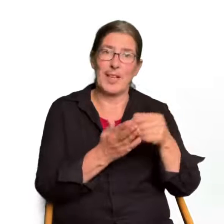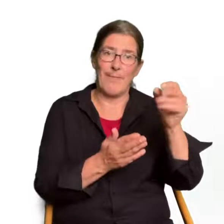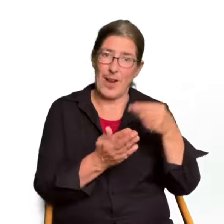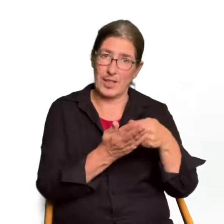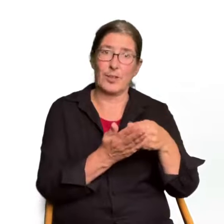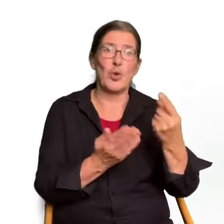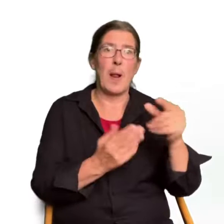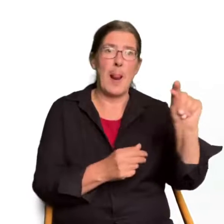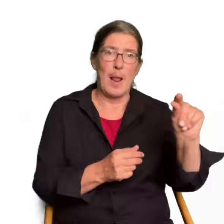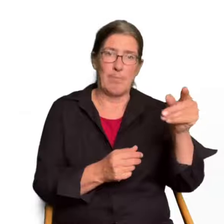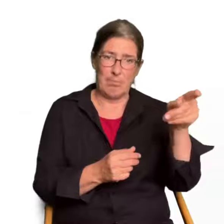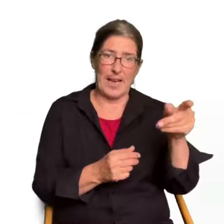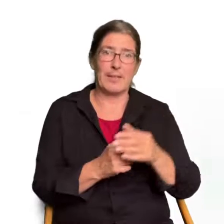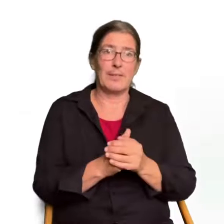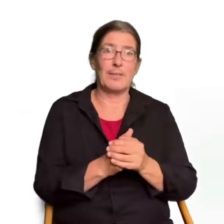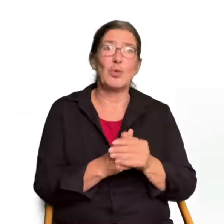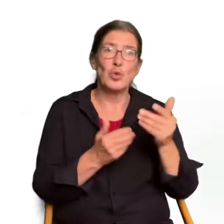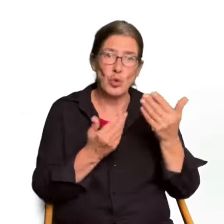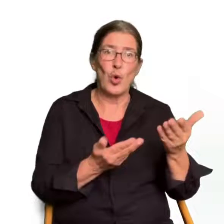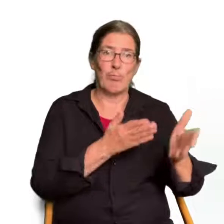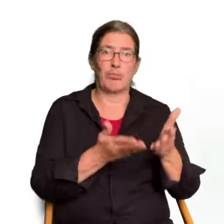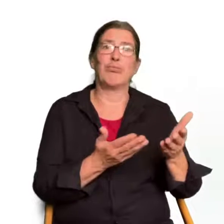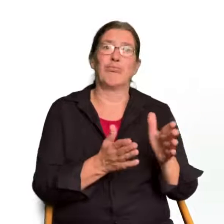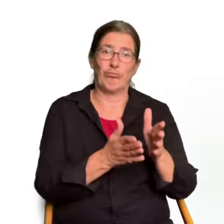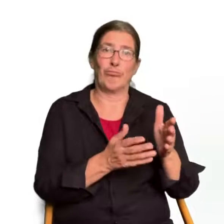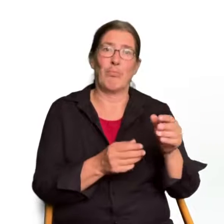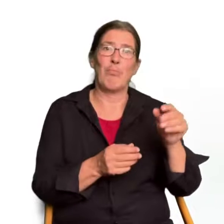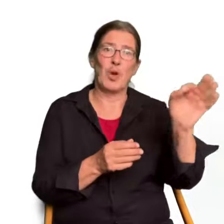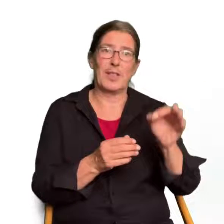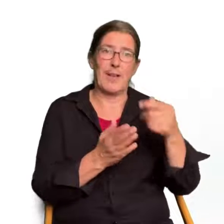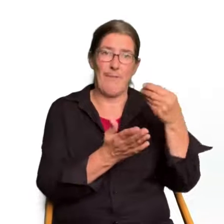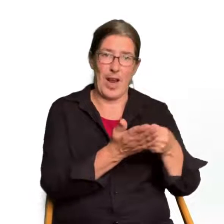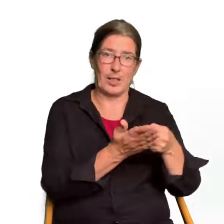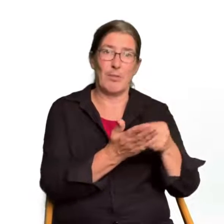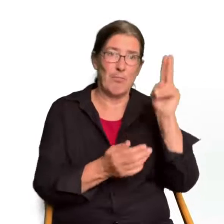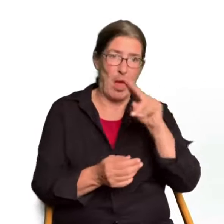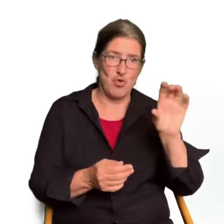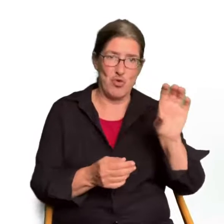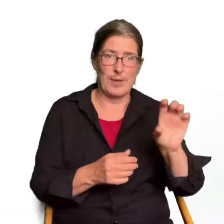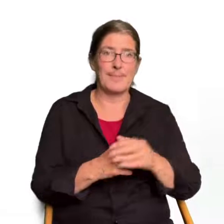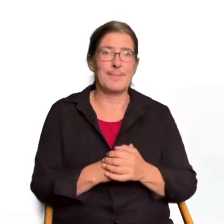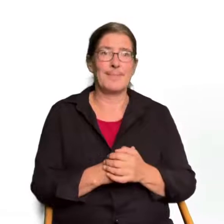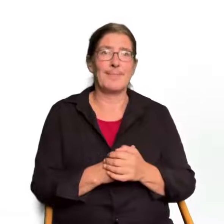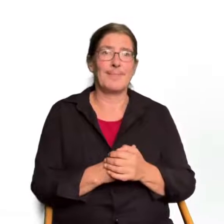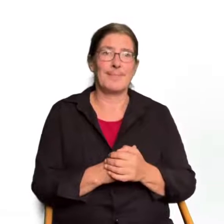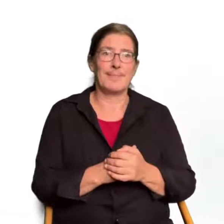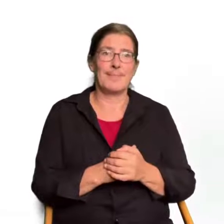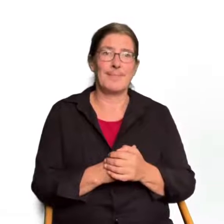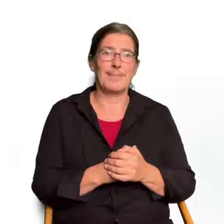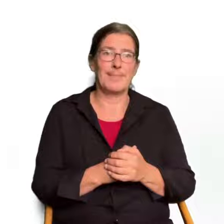p und diesen Prozentwert Gebärde ich so und markiere ihn Blau im Folgenden